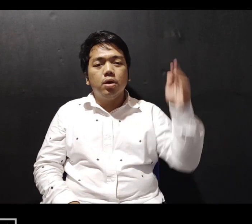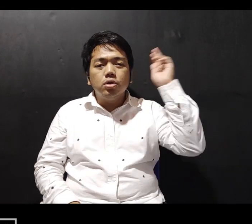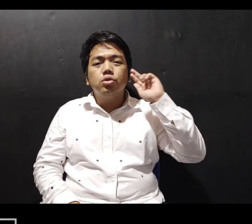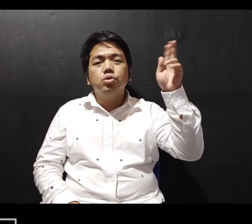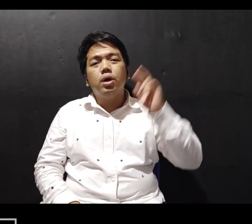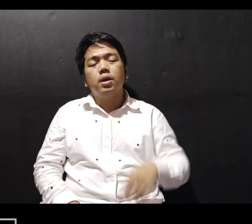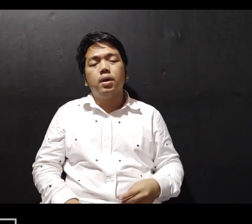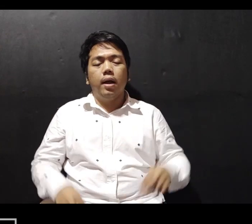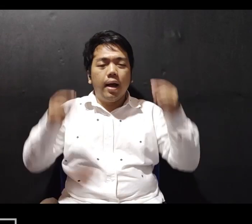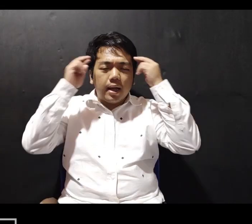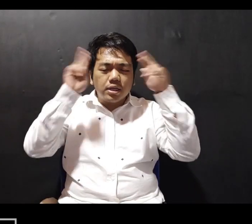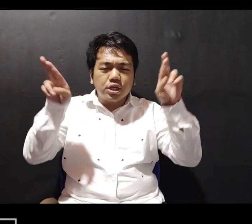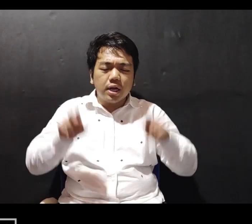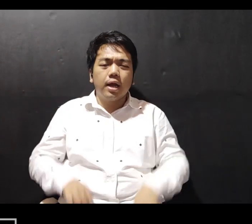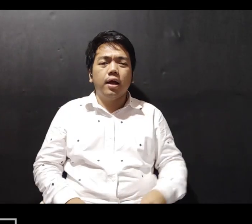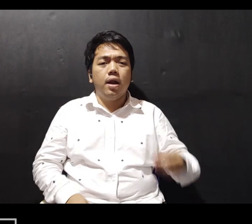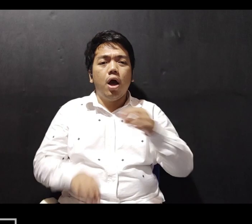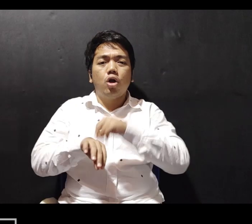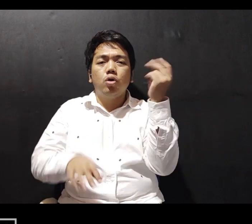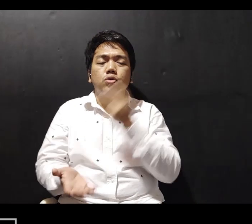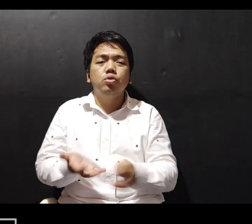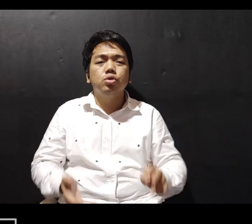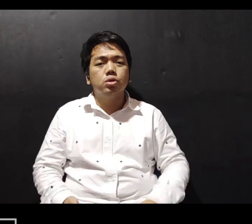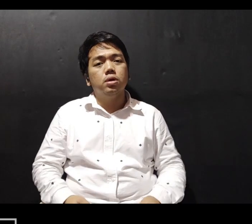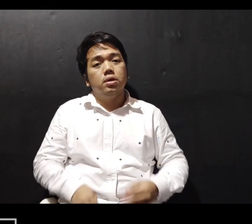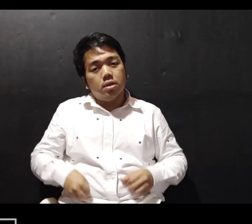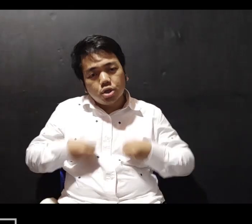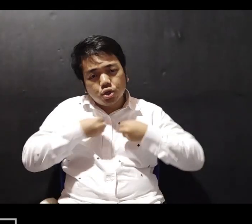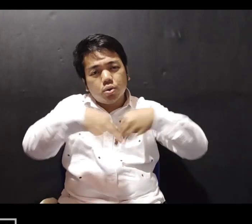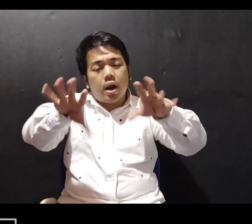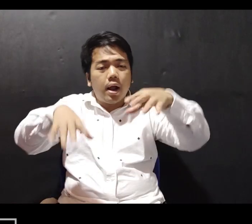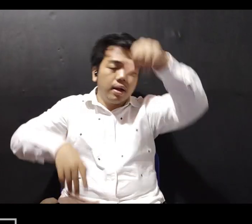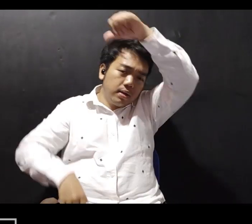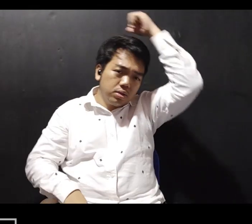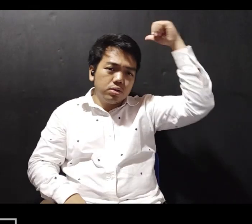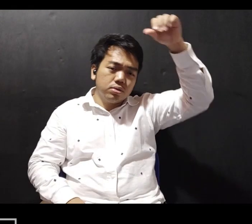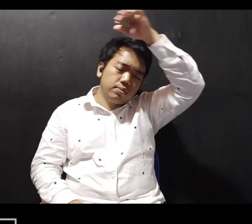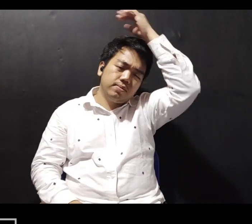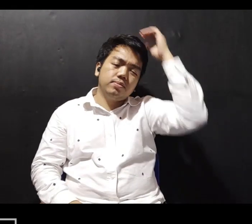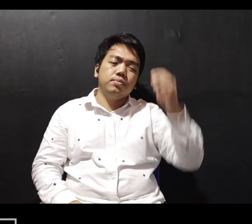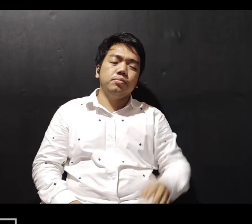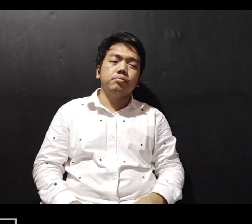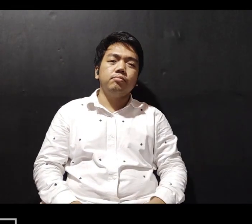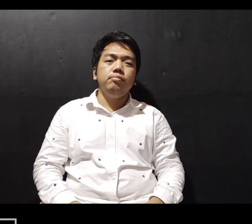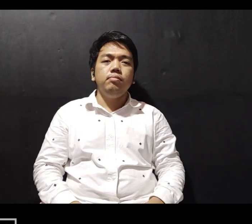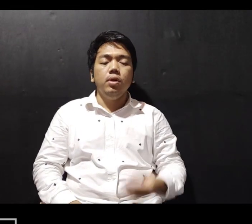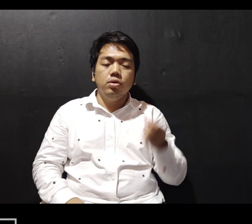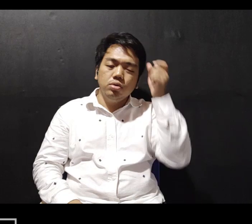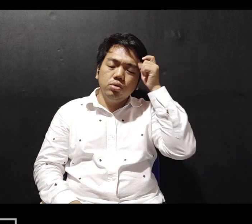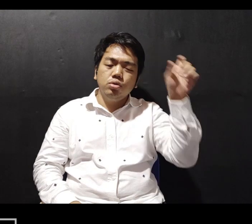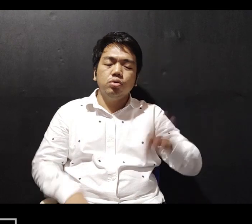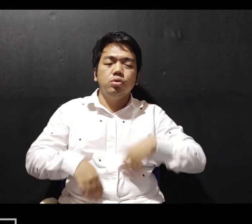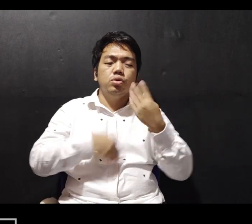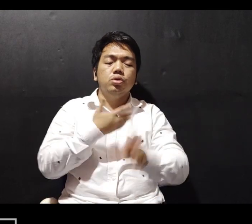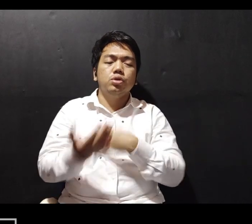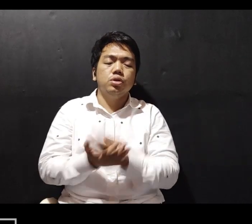atas semua orang. Dengan kata lain, pada saat Roh Kudus dicurahkan, Tuhan memastikan waktu yang sama seluruh